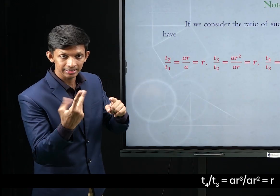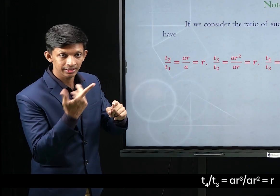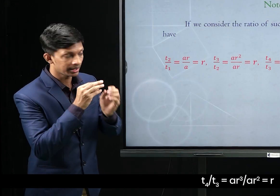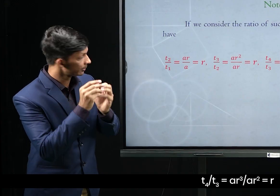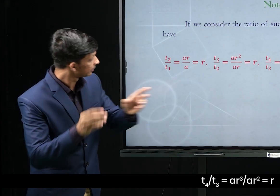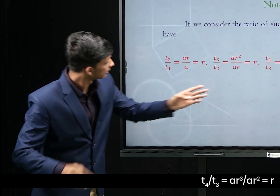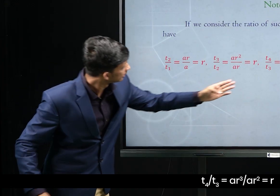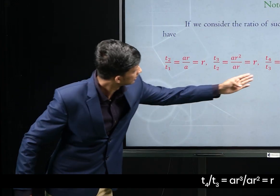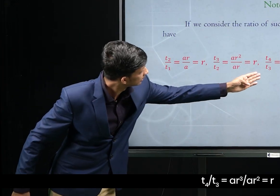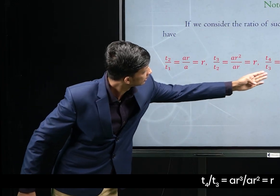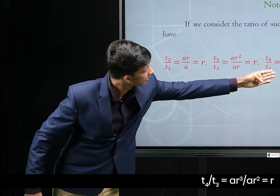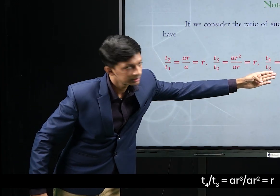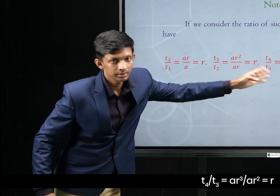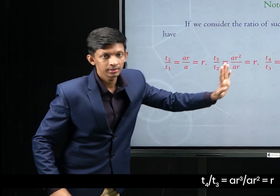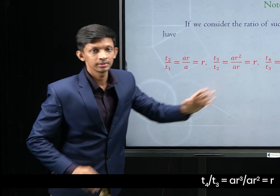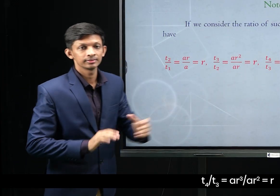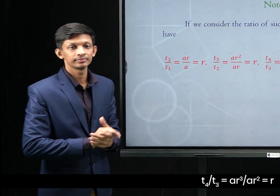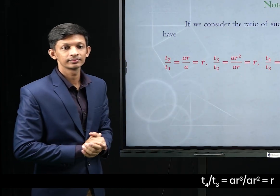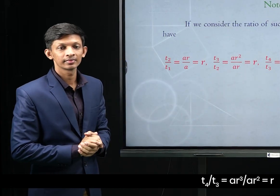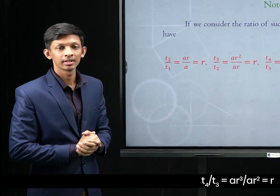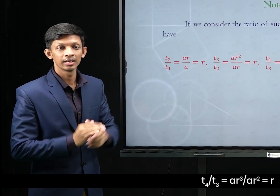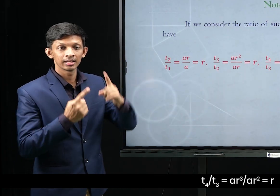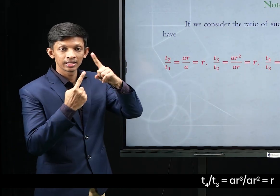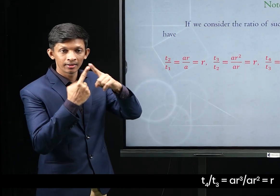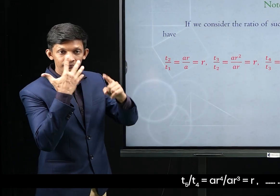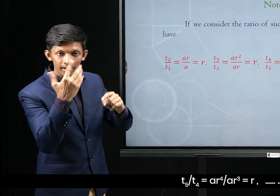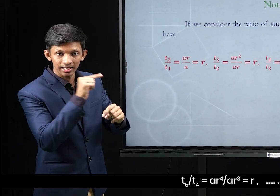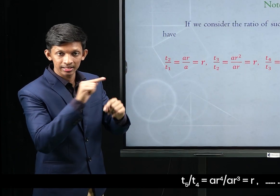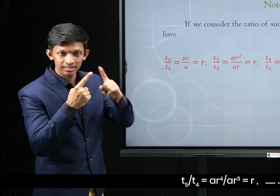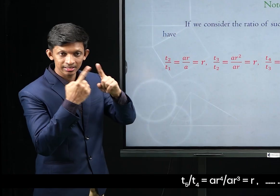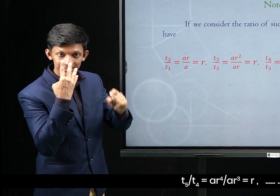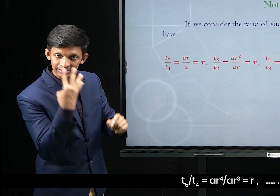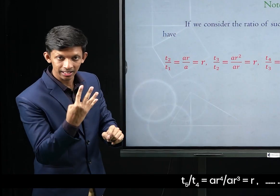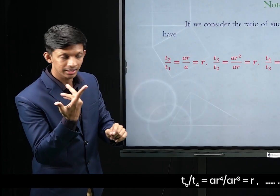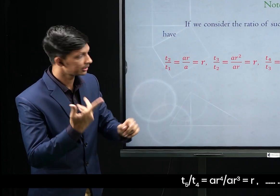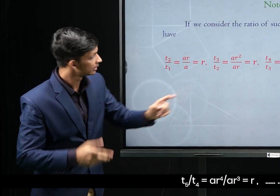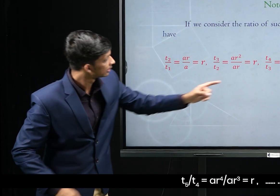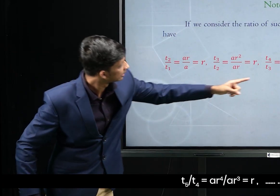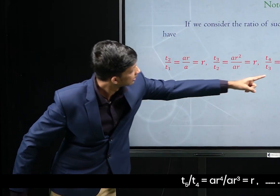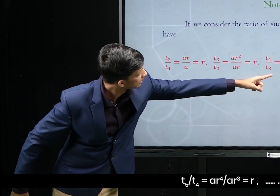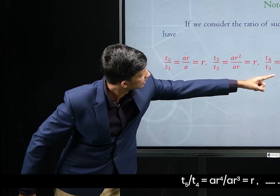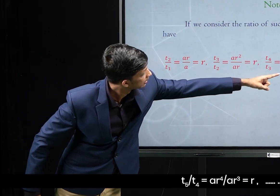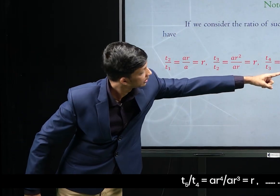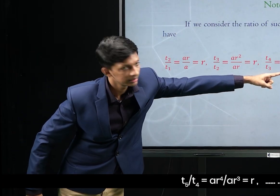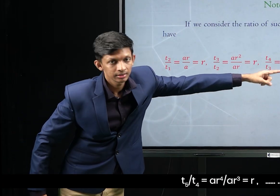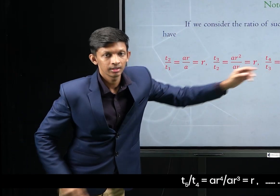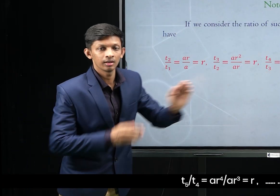T4/T3 equals R3/R2 equals R, T5/T4 equals